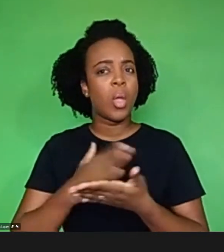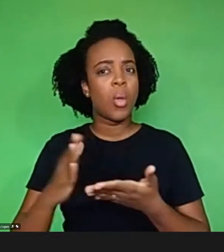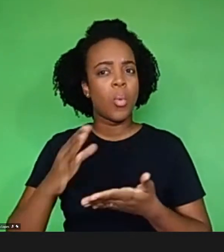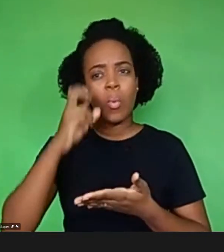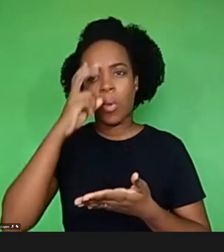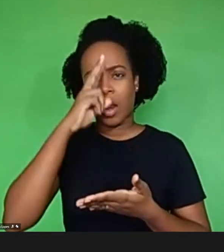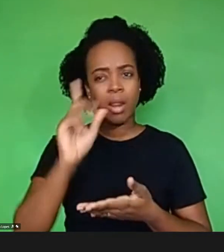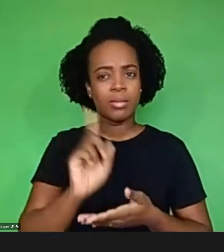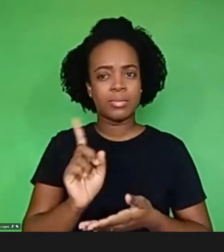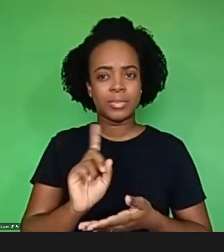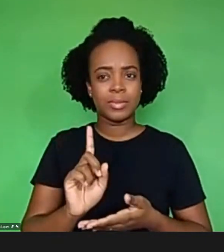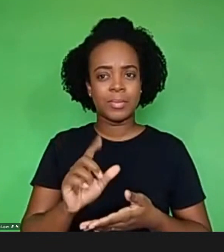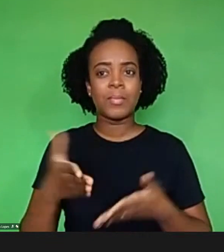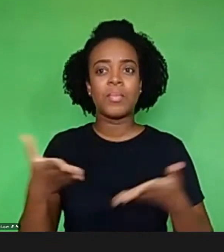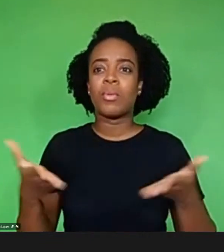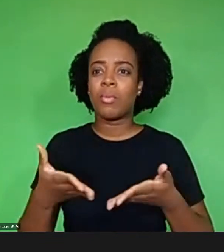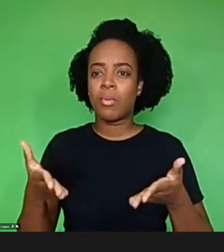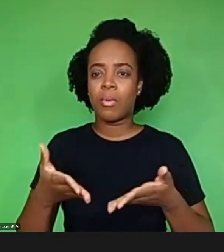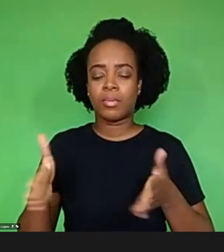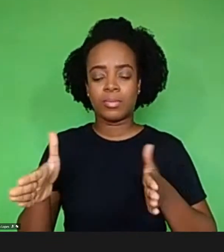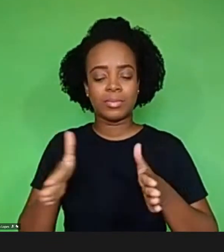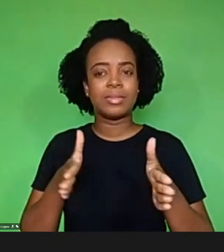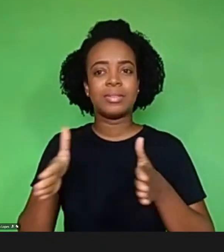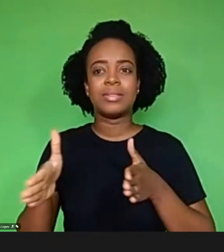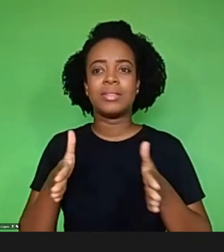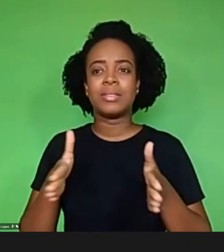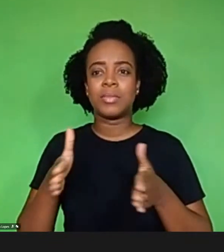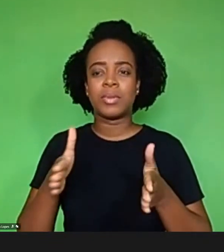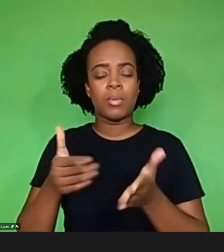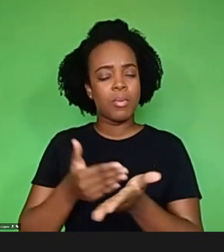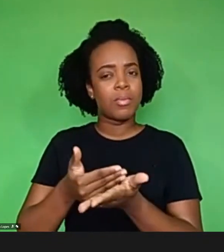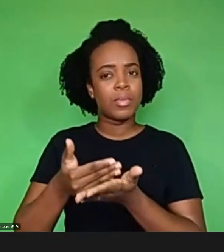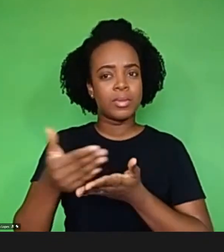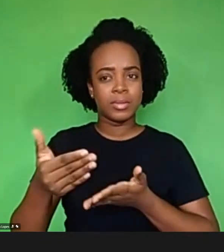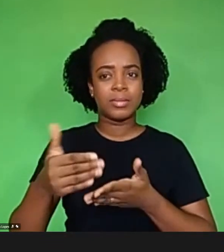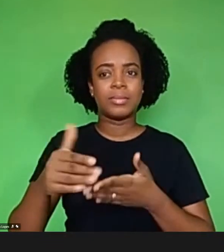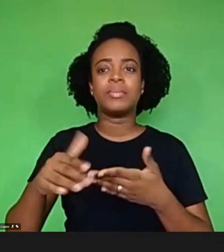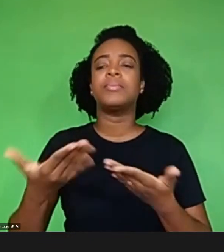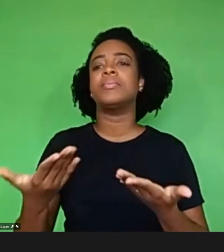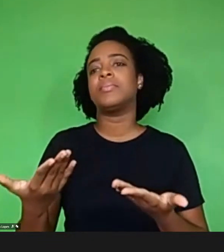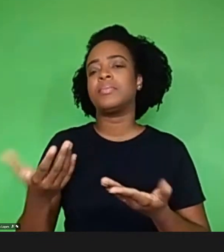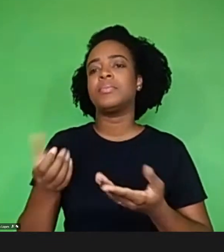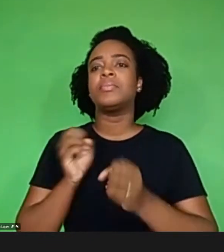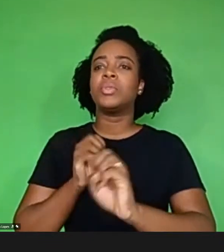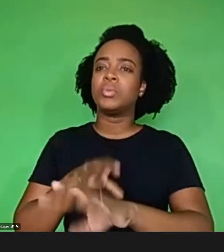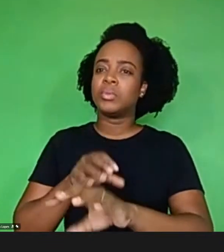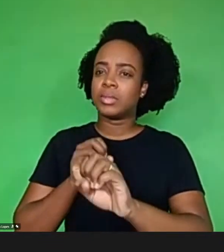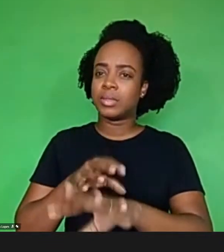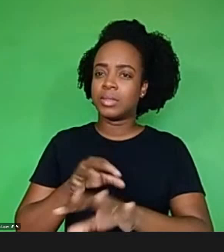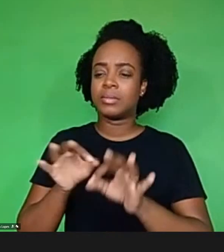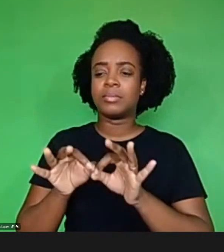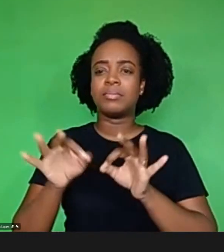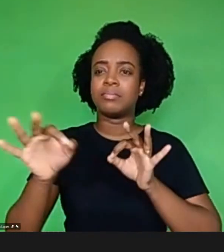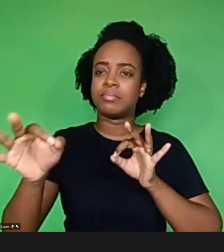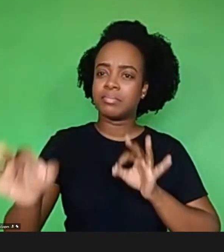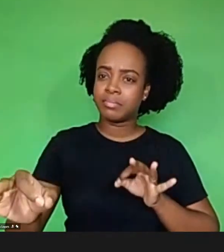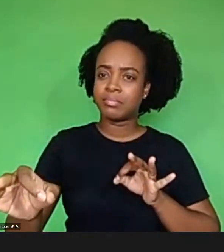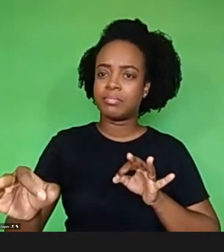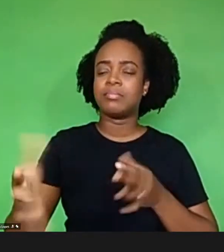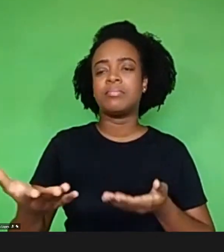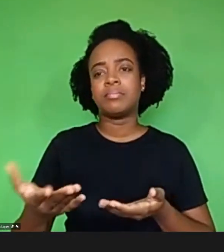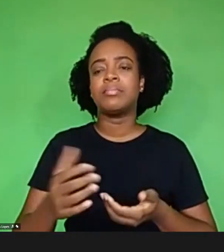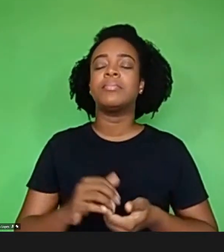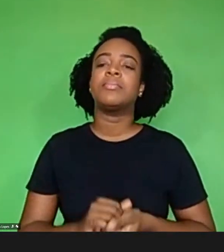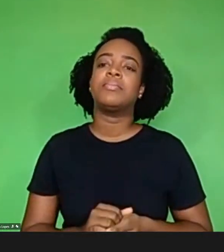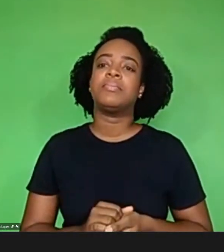é a semana que a gente vai estar iniciando nossas atividades não presenciais, tá?